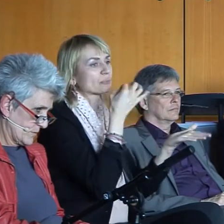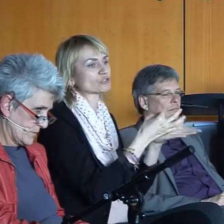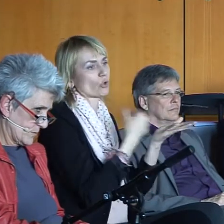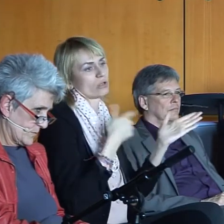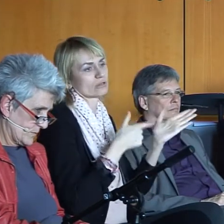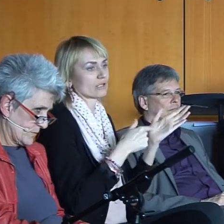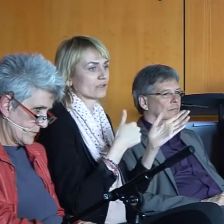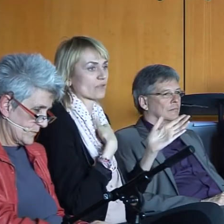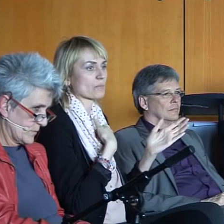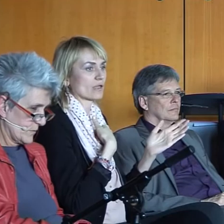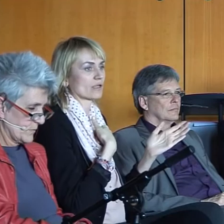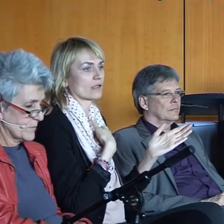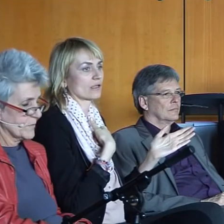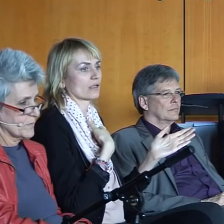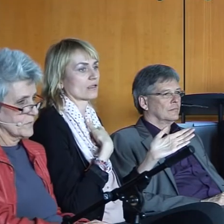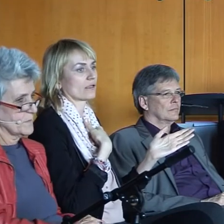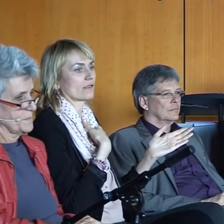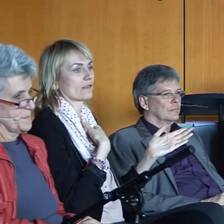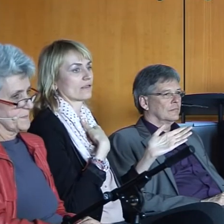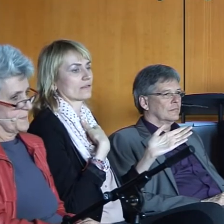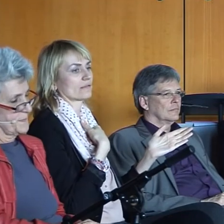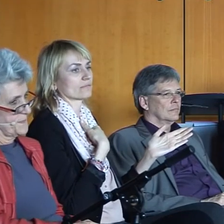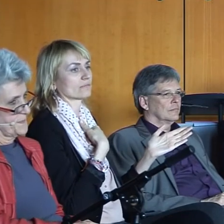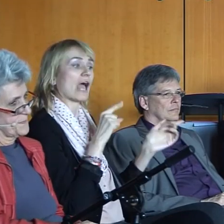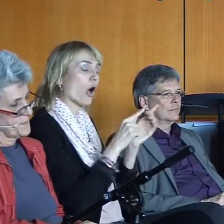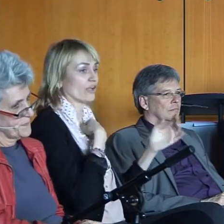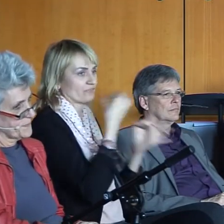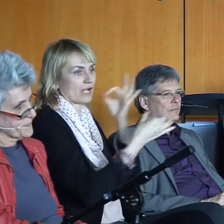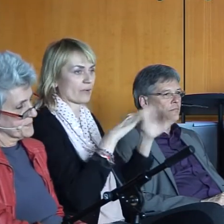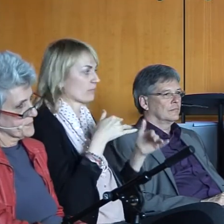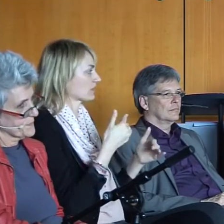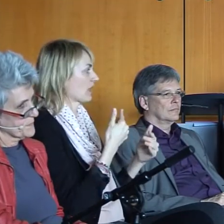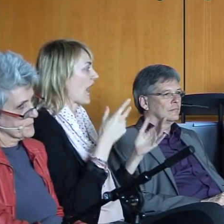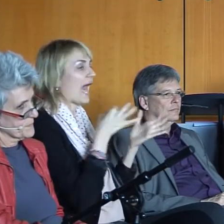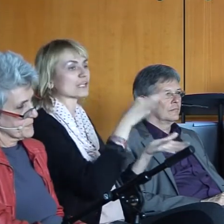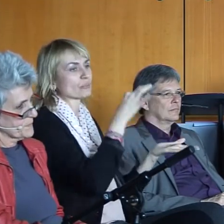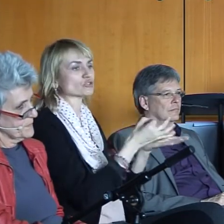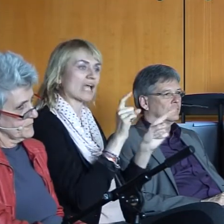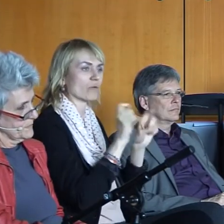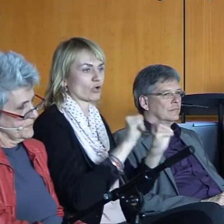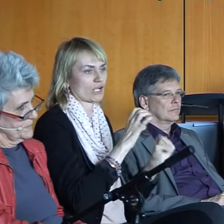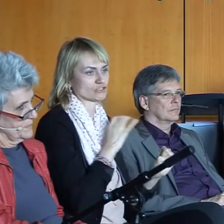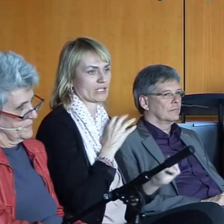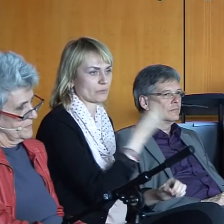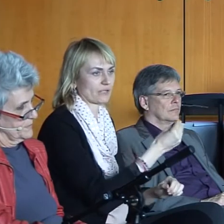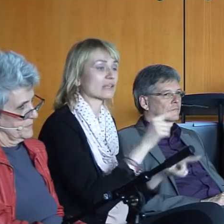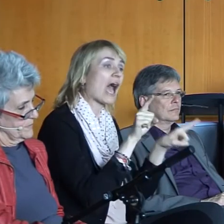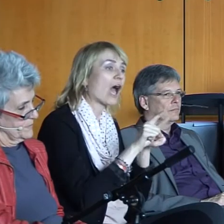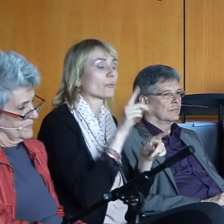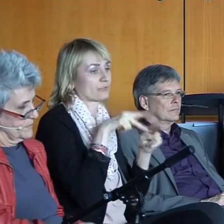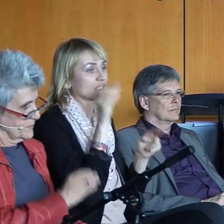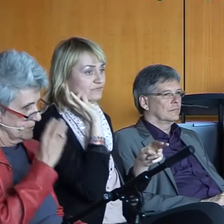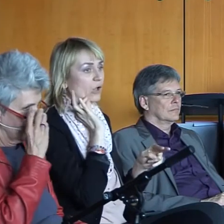einfachen Hilfstätigkeiten, sondern ebenso in der Karriereleiter von ganz unten bis ganz oben. Ich habe eine parlamentarische Anfrage